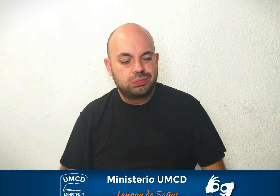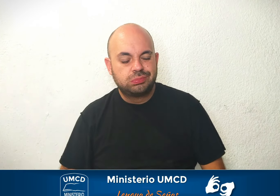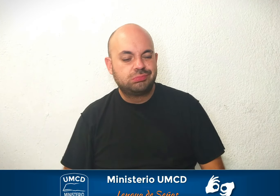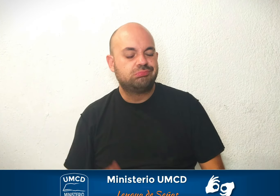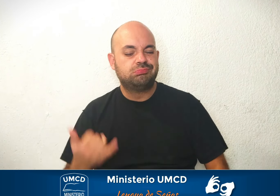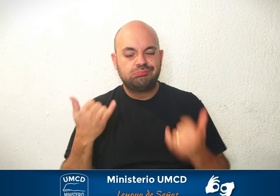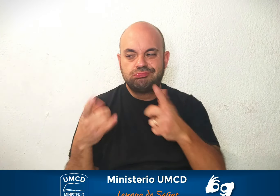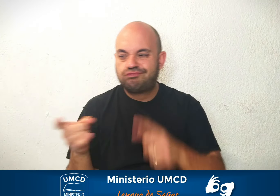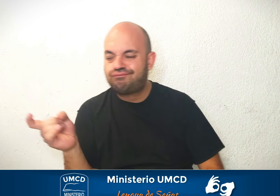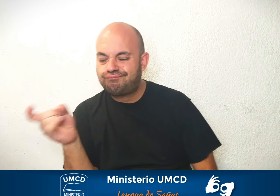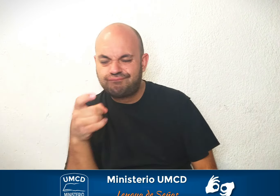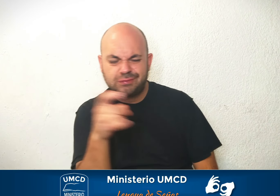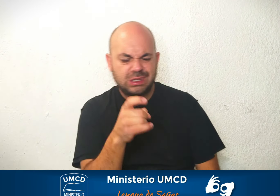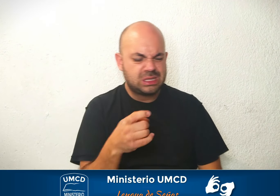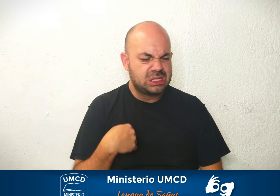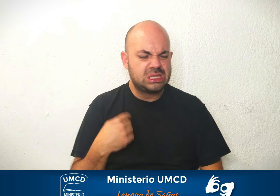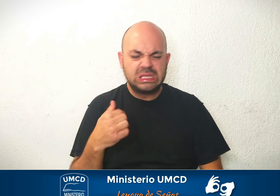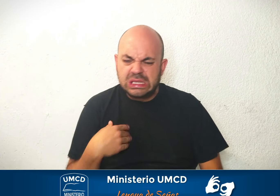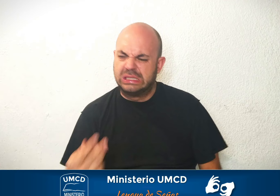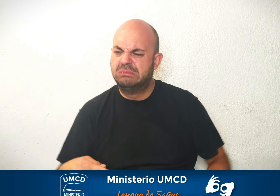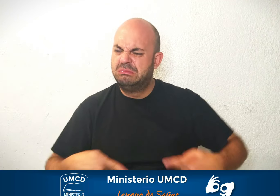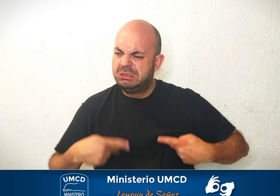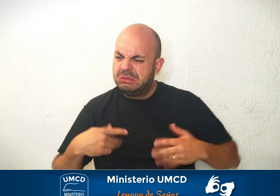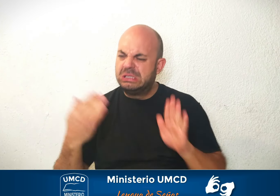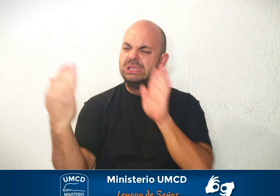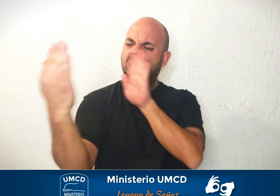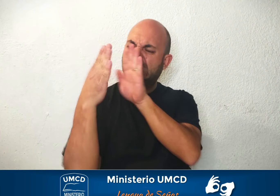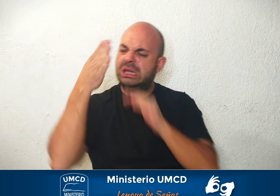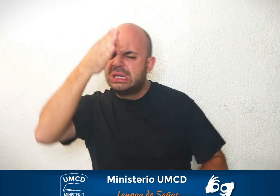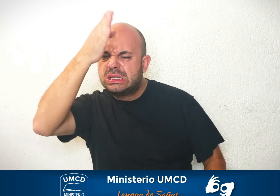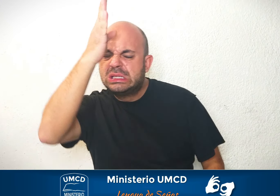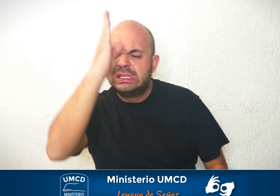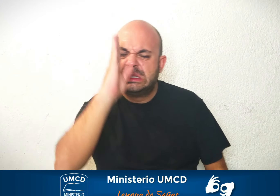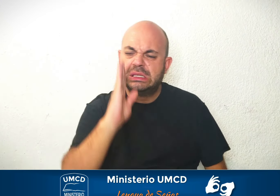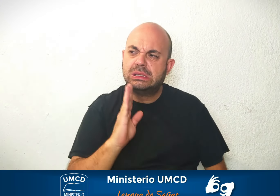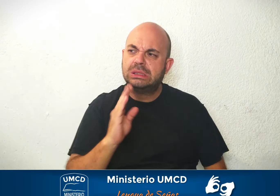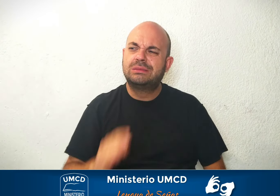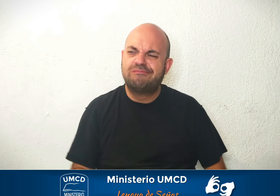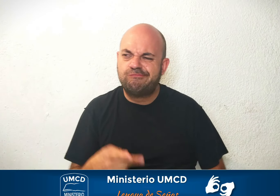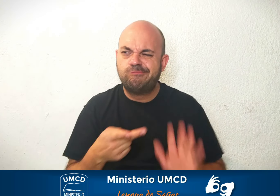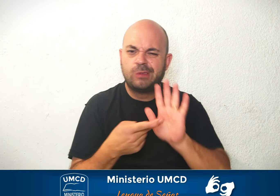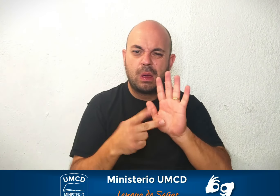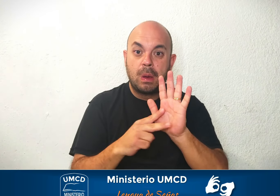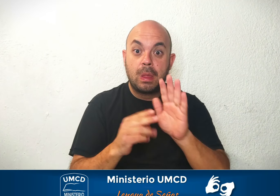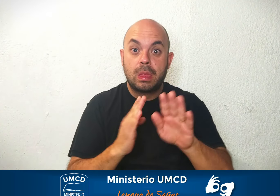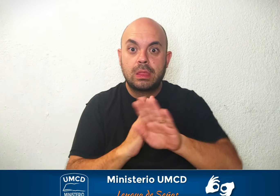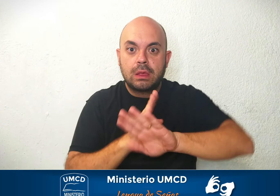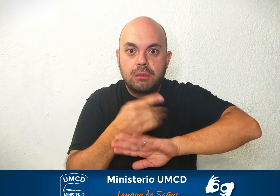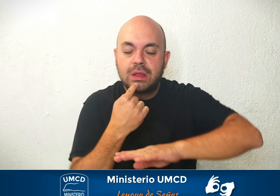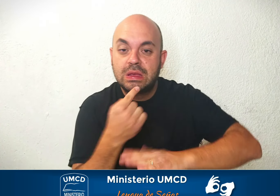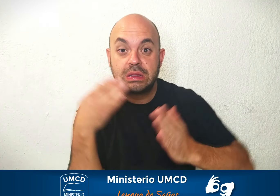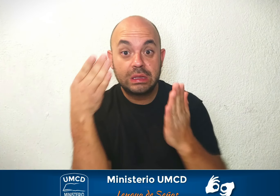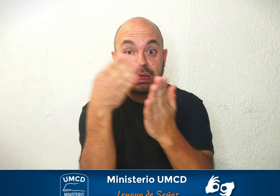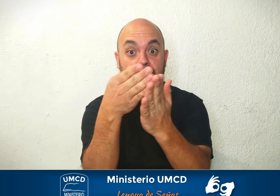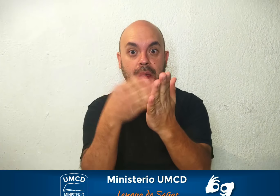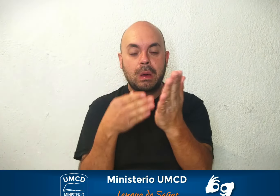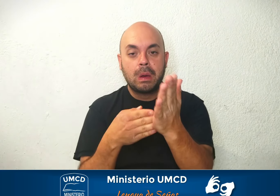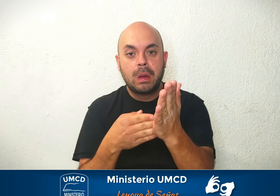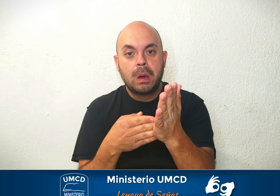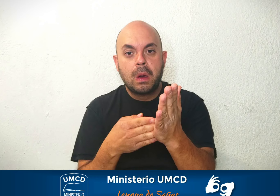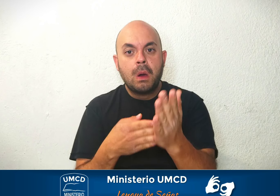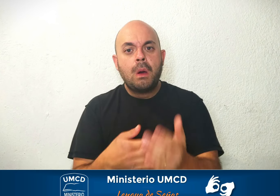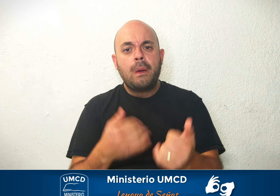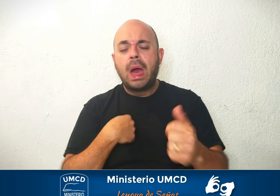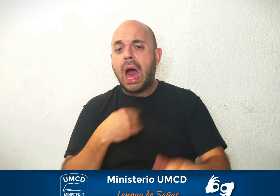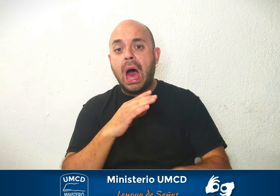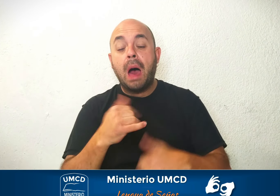recuerda quiénes están ellos ahora en Cristo. Les dice en el segundo versículo del capítulo